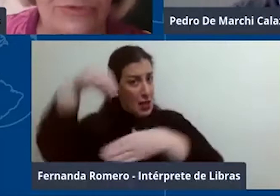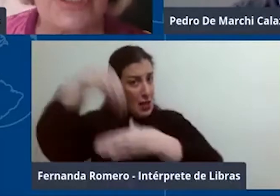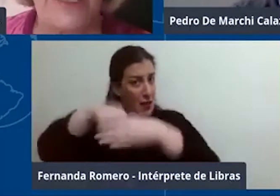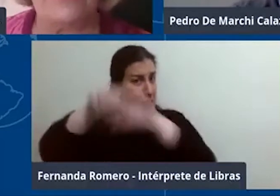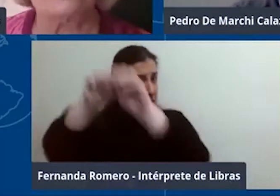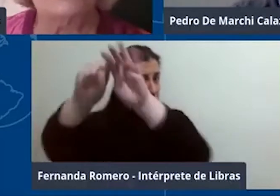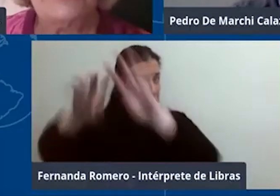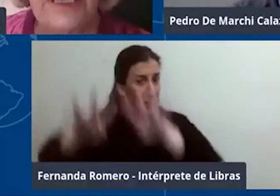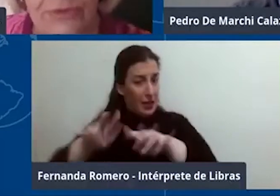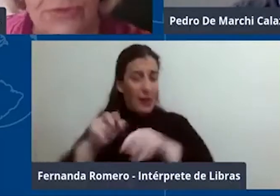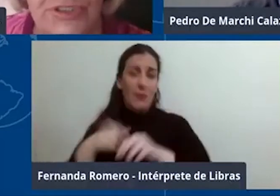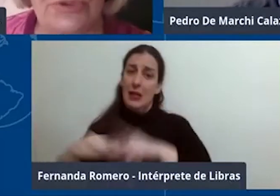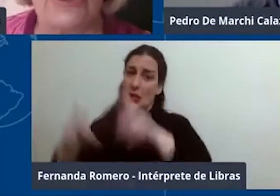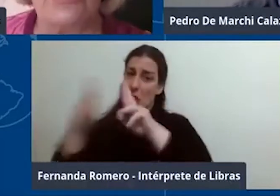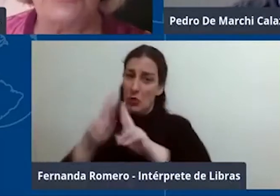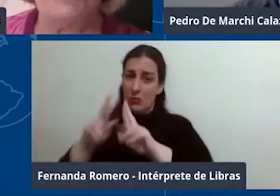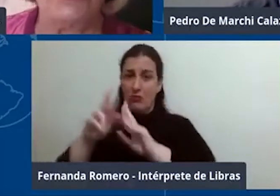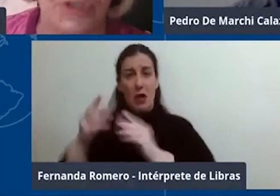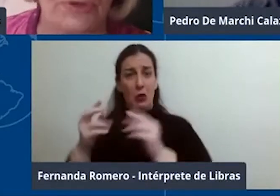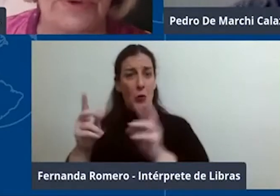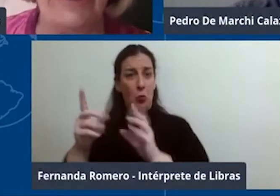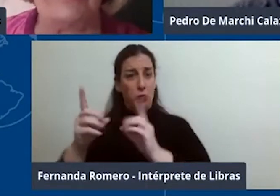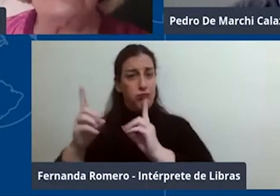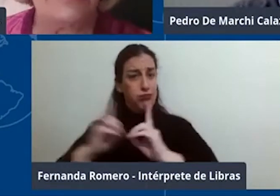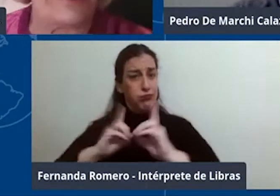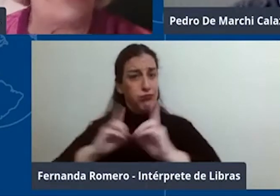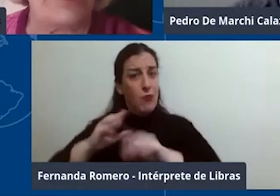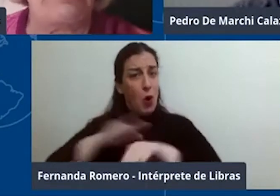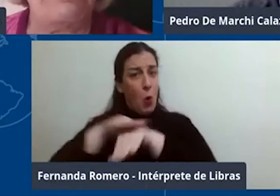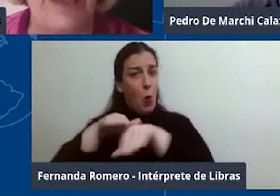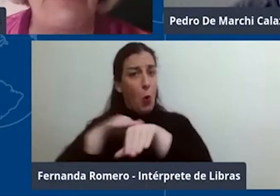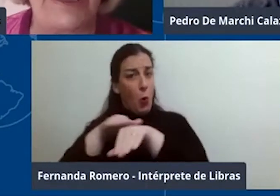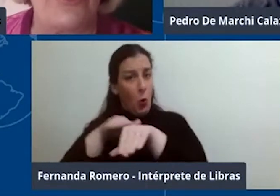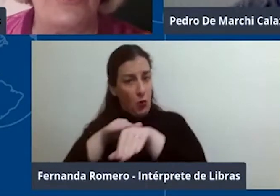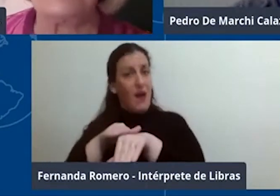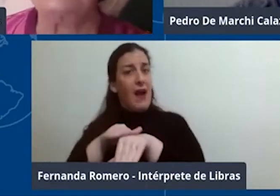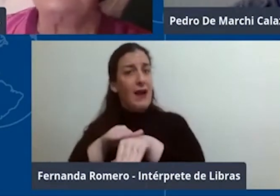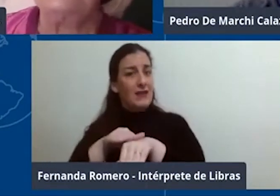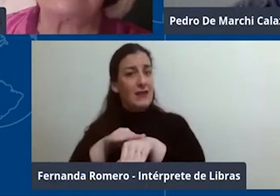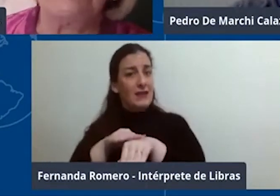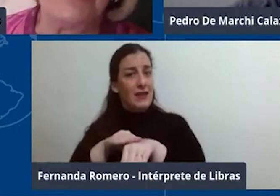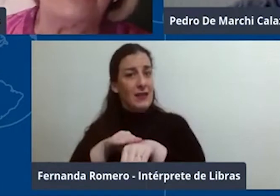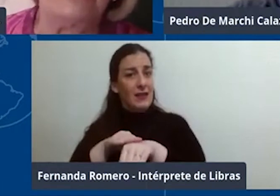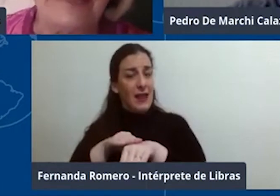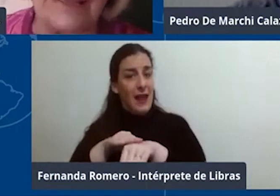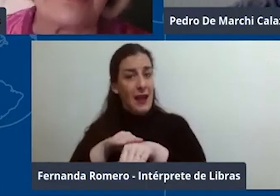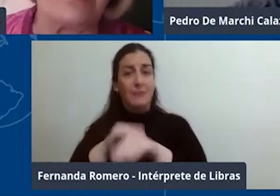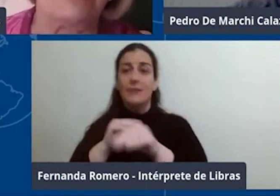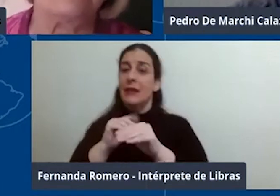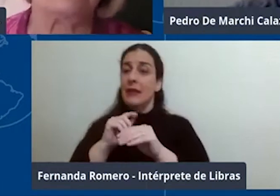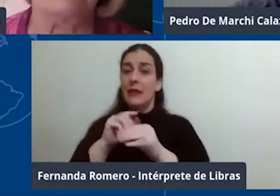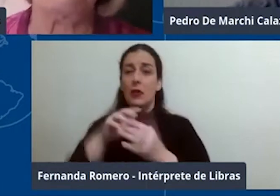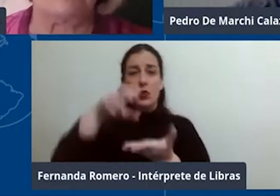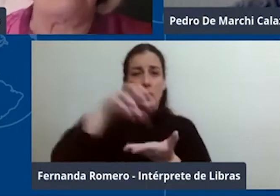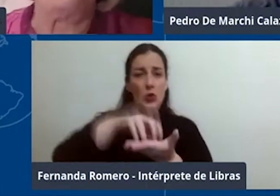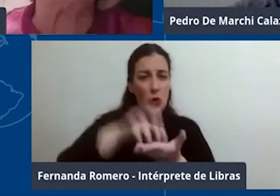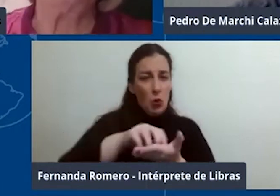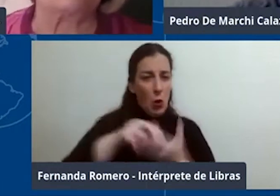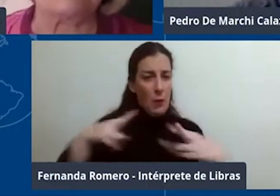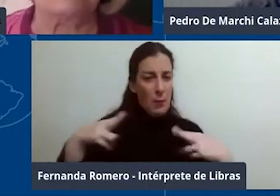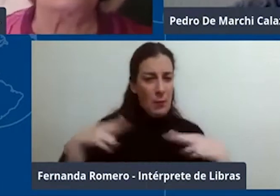espero que com diálogo e com o setor econômico, o setor privado, que é o que paga a conta, e também nessa